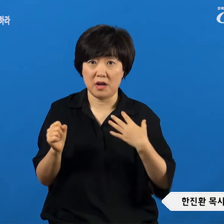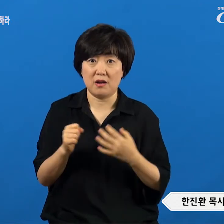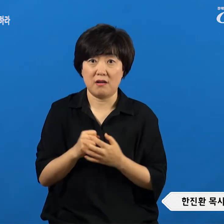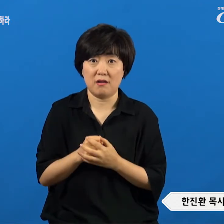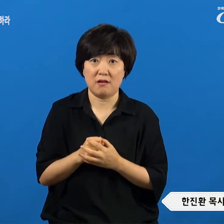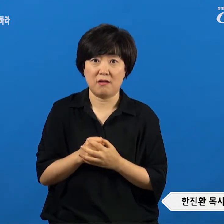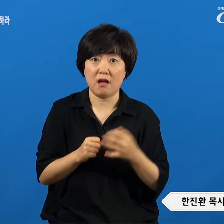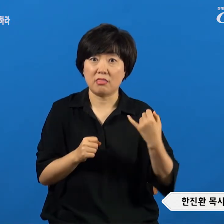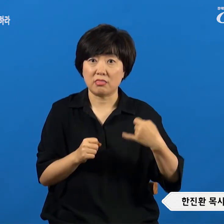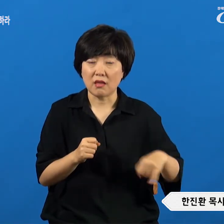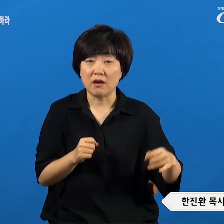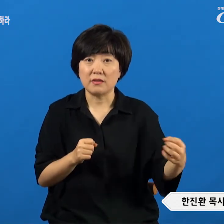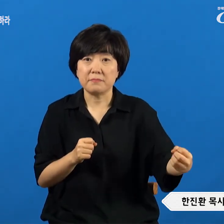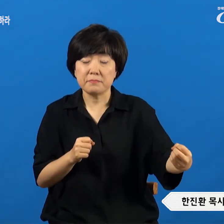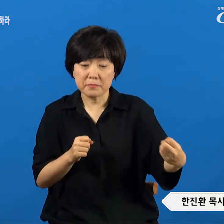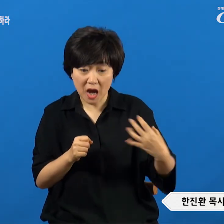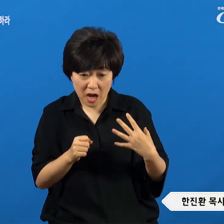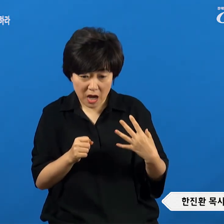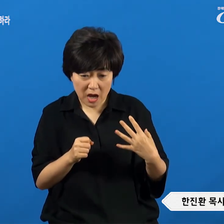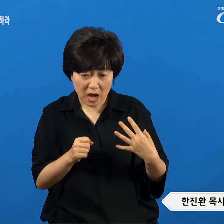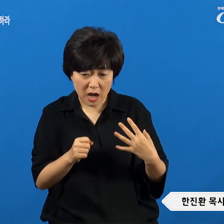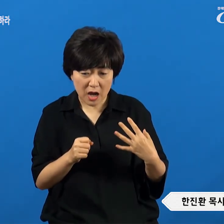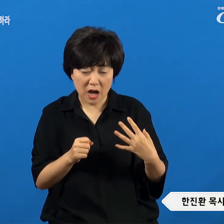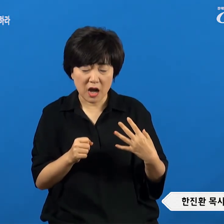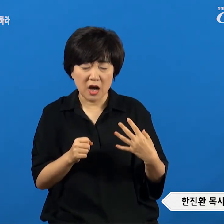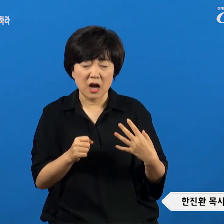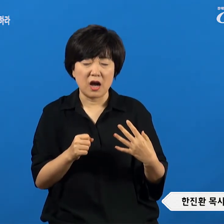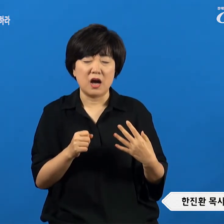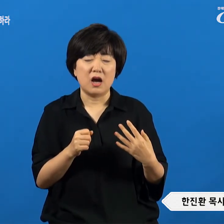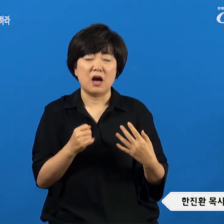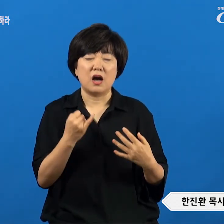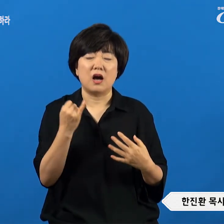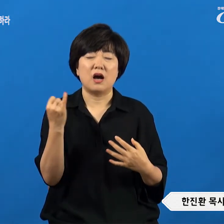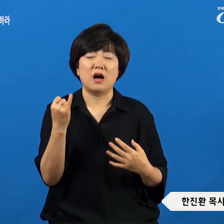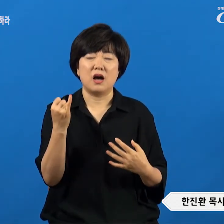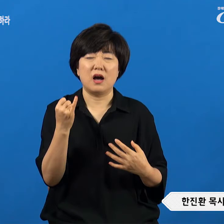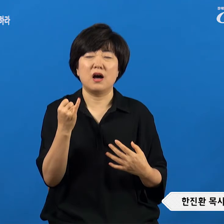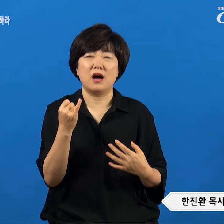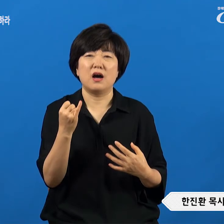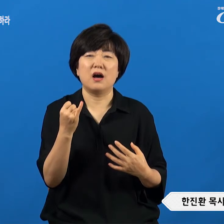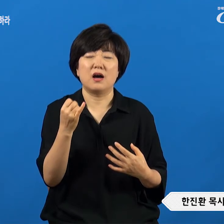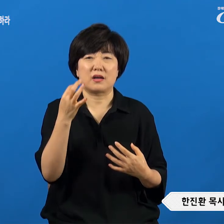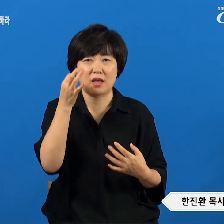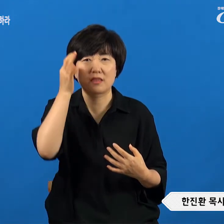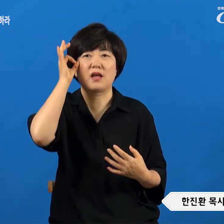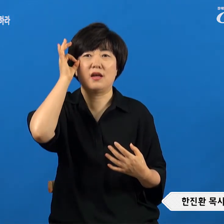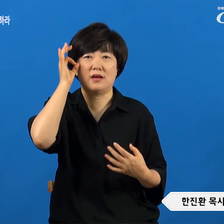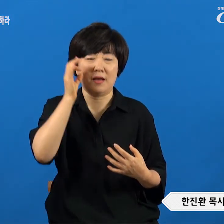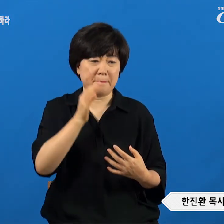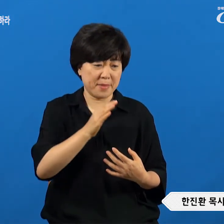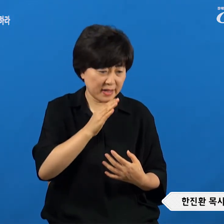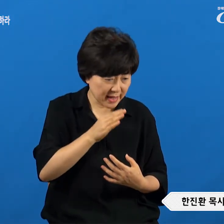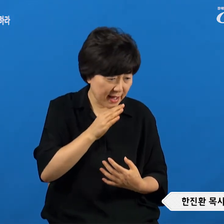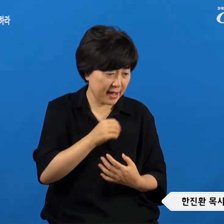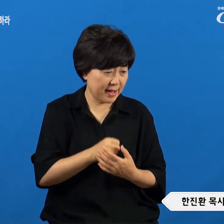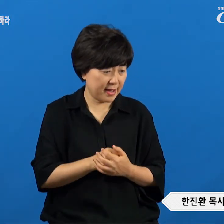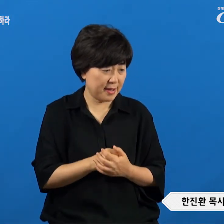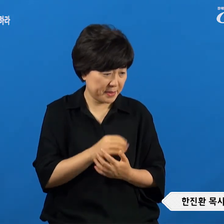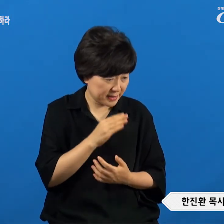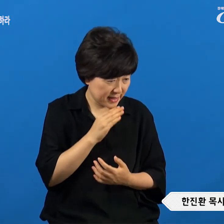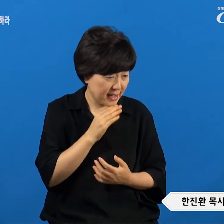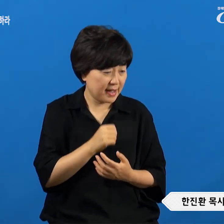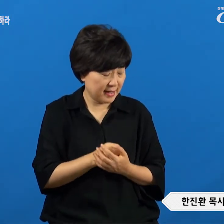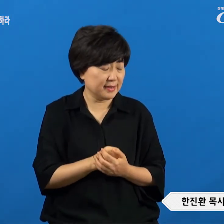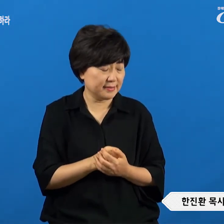딸이 무심코 하는 그 한마디 속에서 그 부인이 빛을 보았습니다. 그럼 그렇고 말고